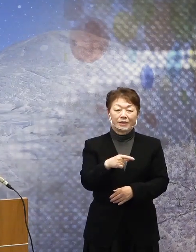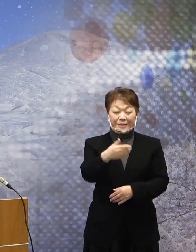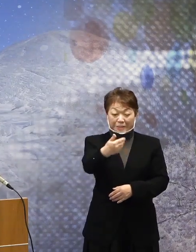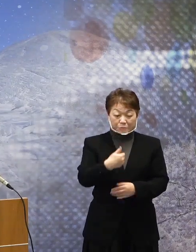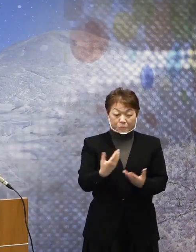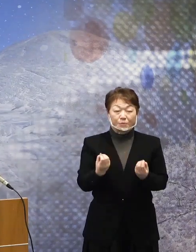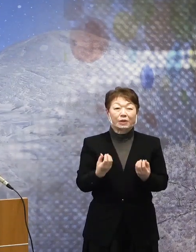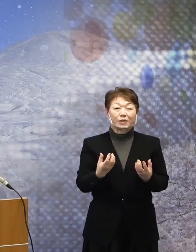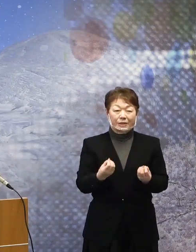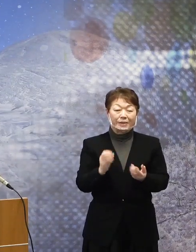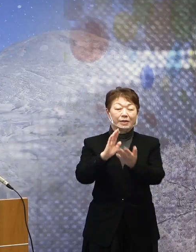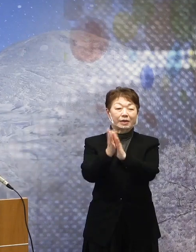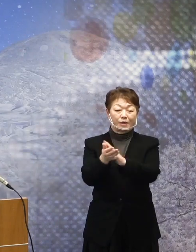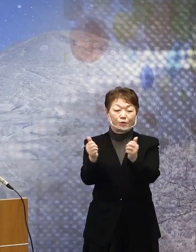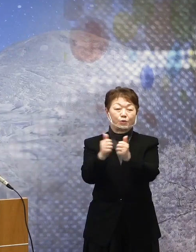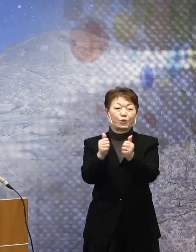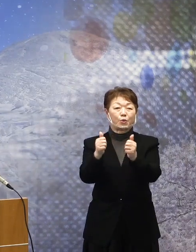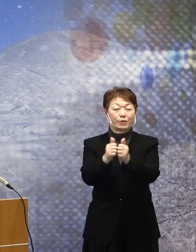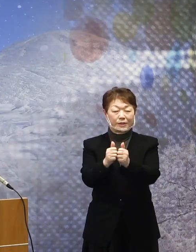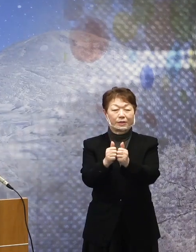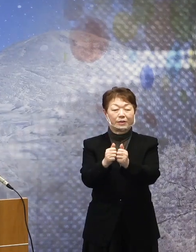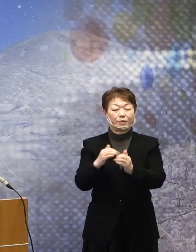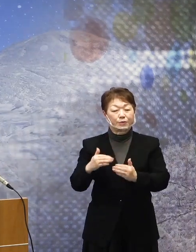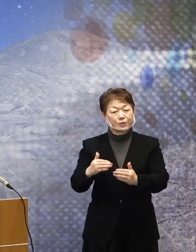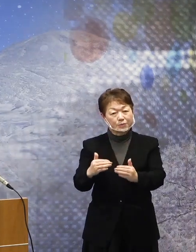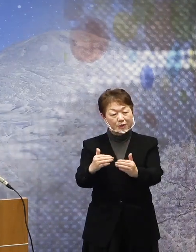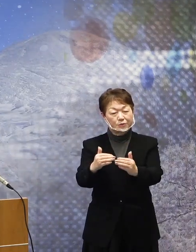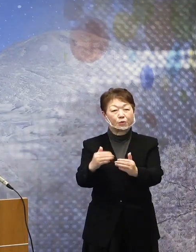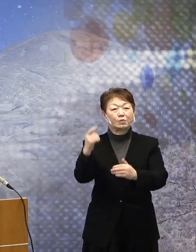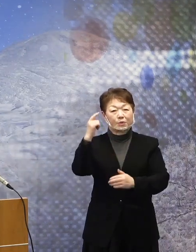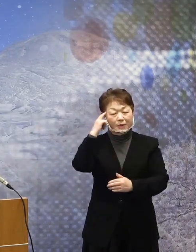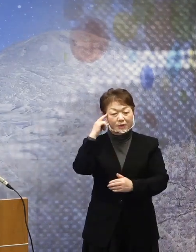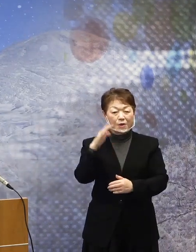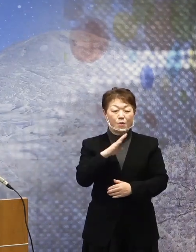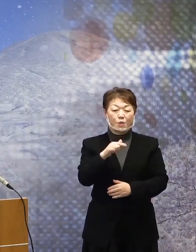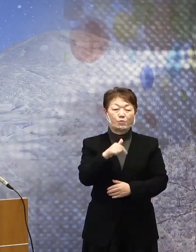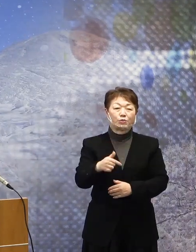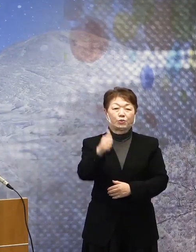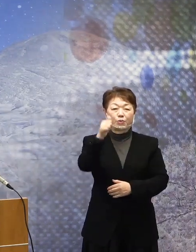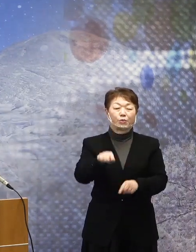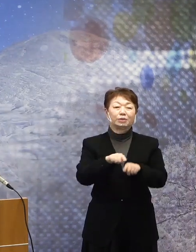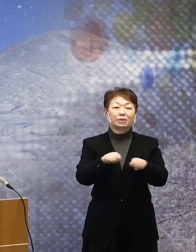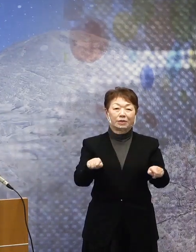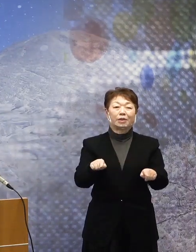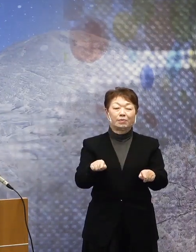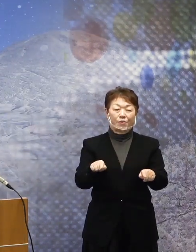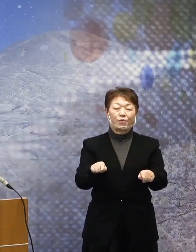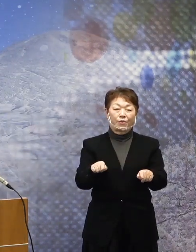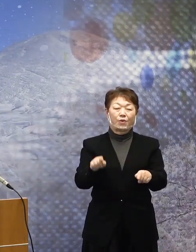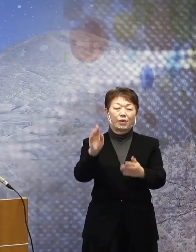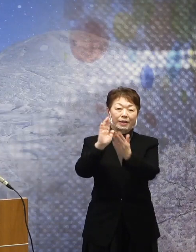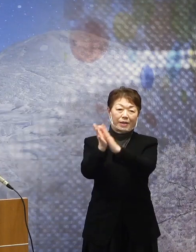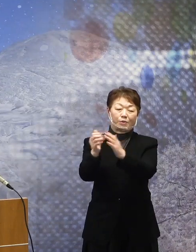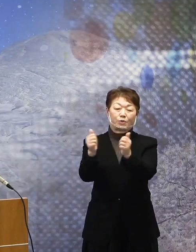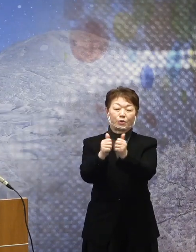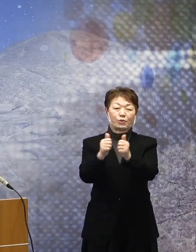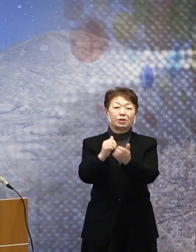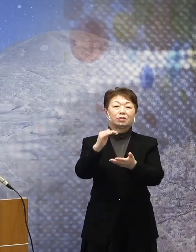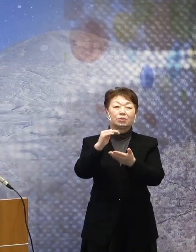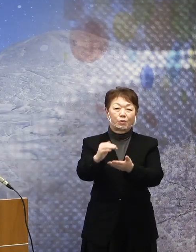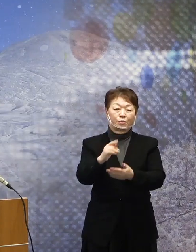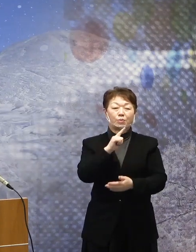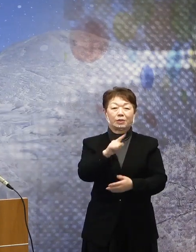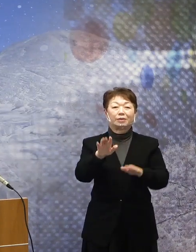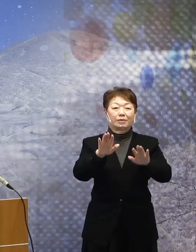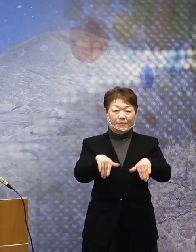からいただいた県との協議に移っていく可能性は十分ありますので、今後調子時でも県と引き続き協議は継続していく旨を宣言させ